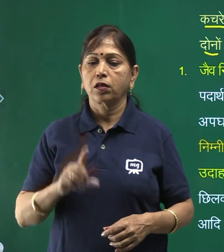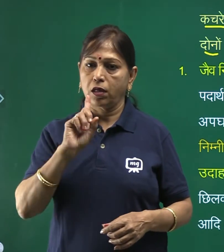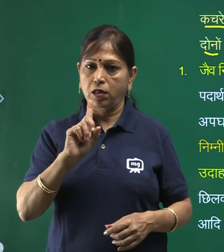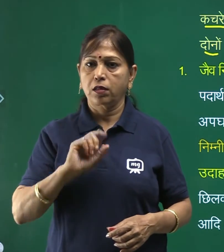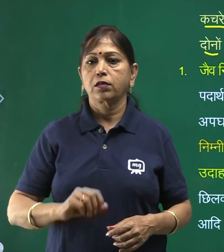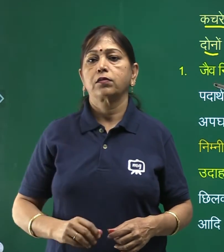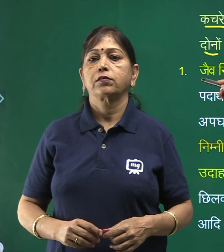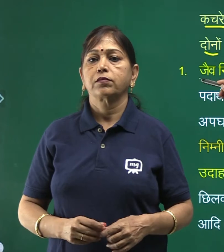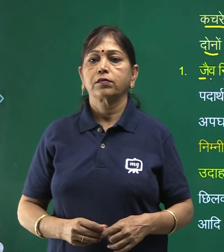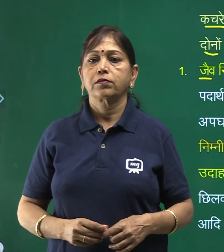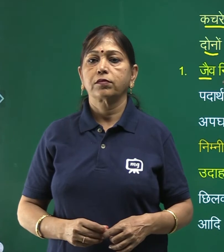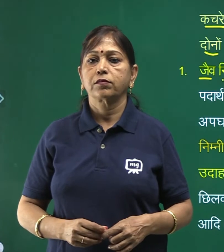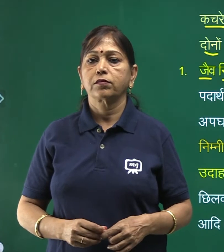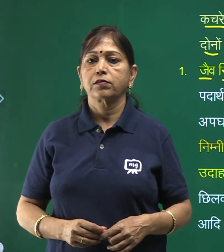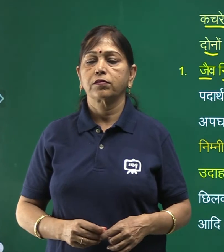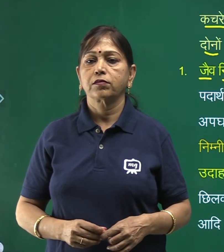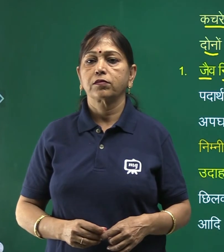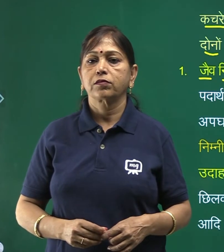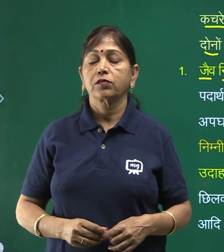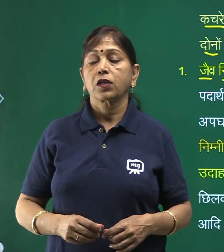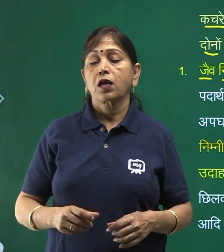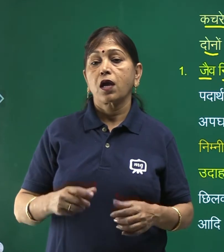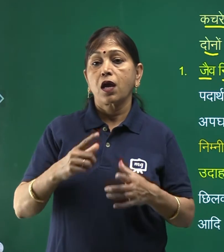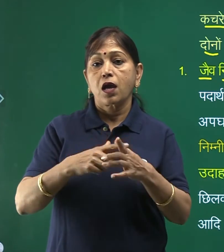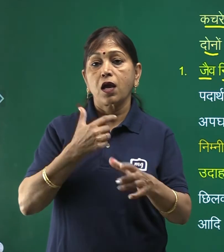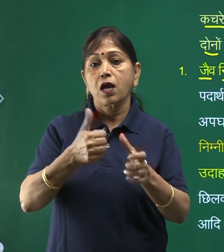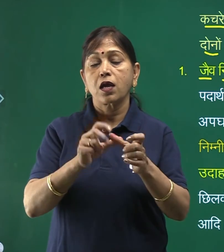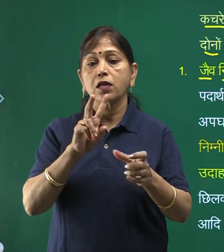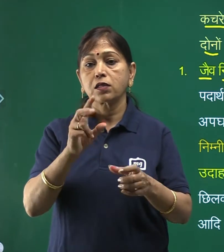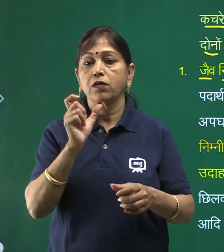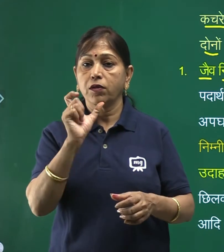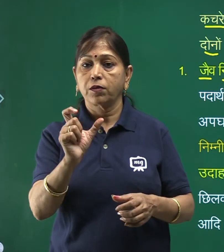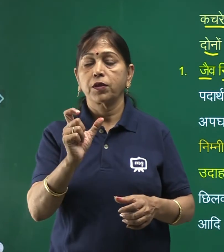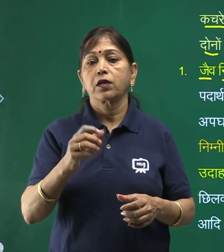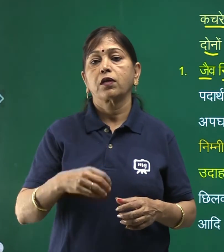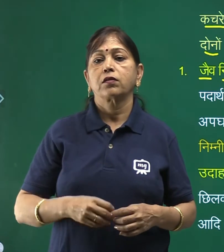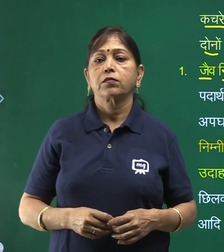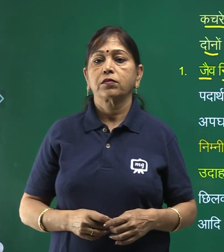एक जैव निम्नीकरण पदार्थ,